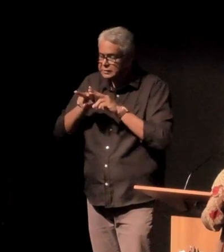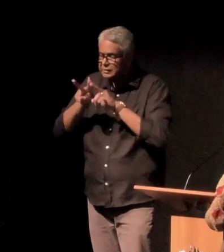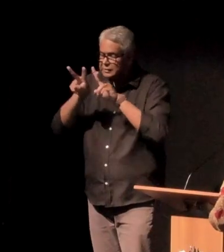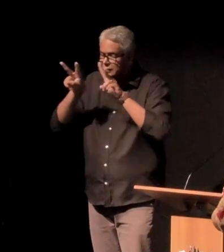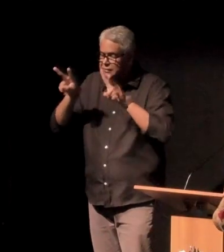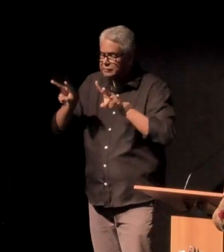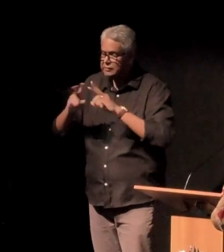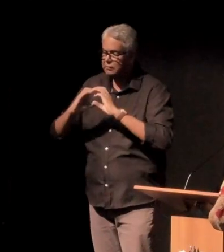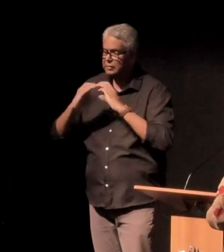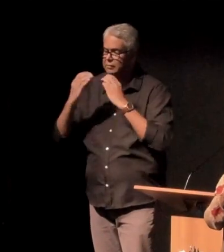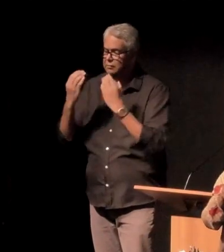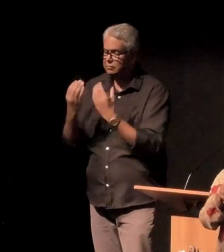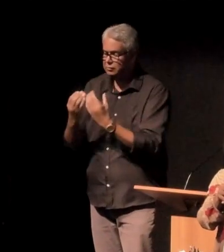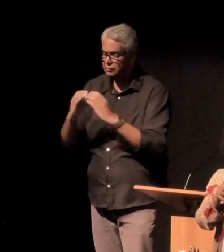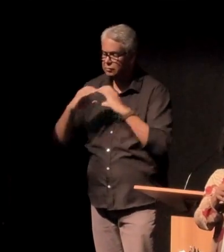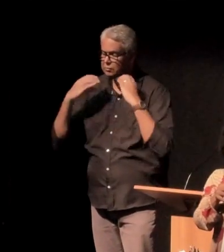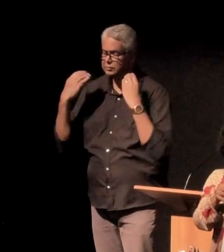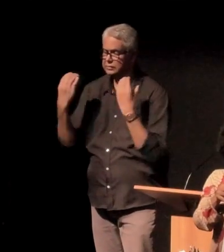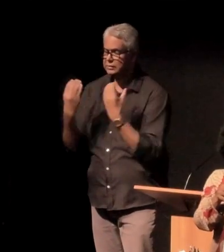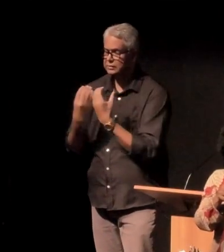tenham que tenham